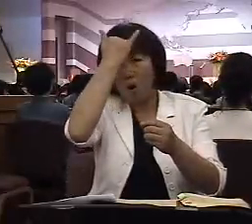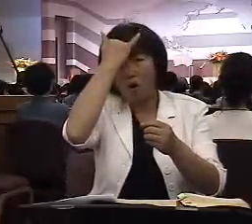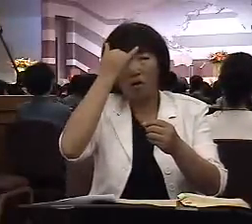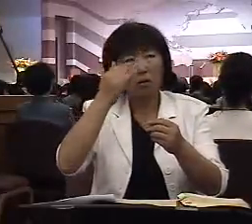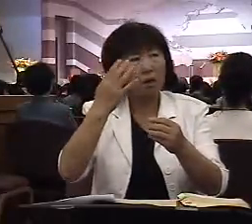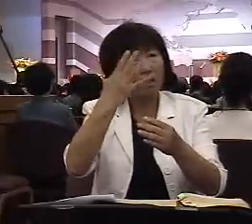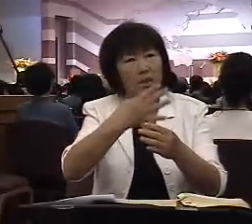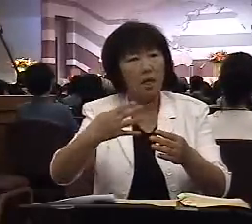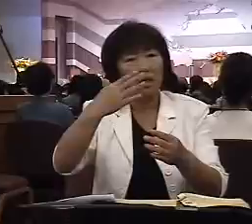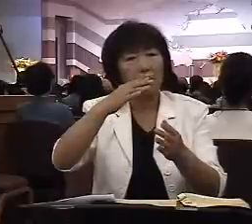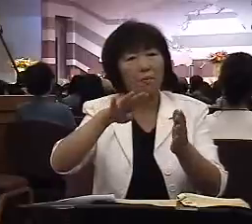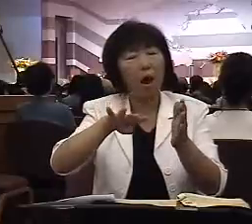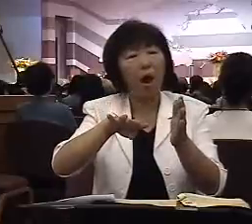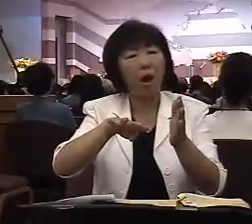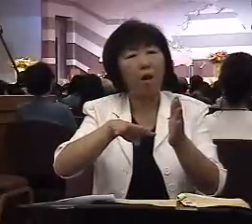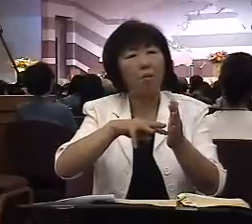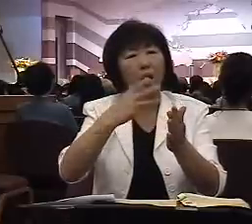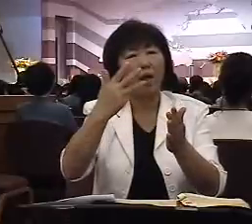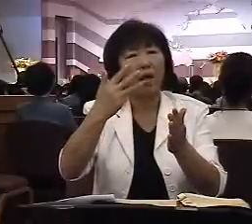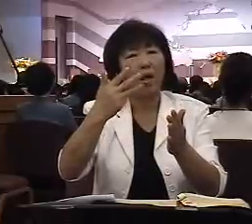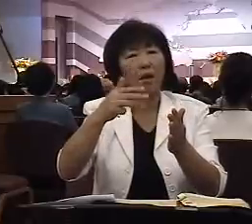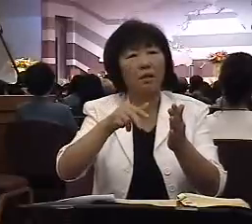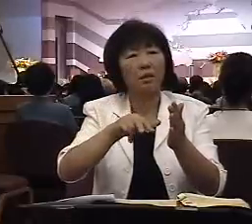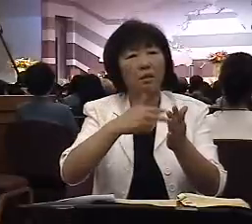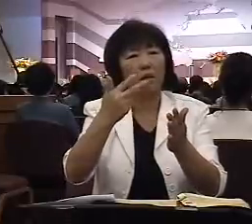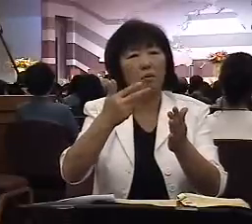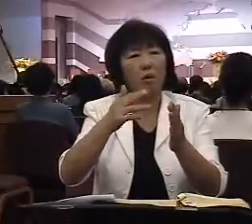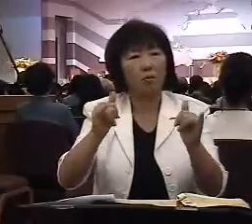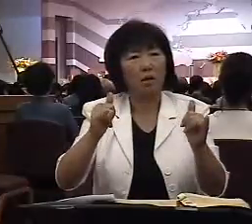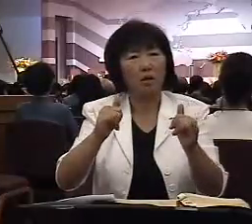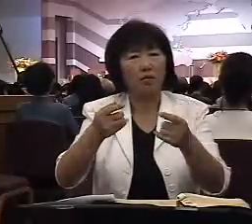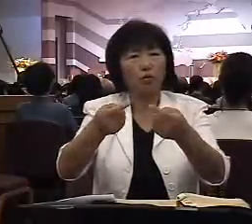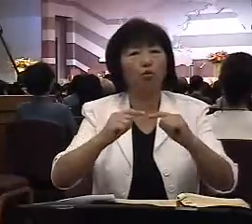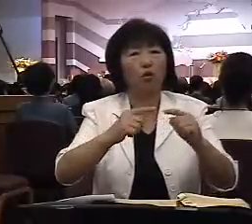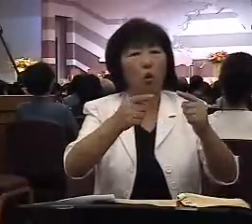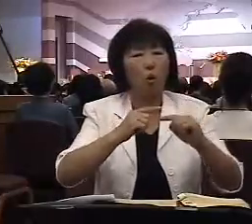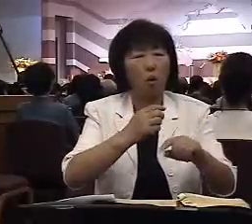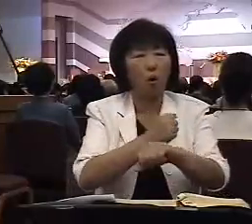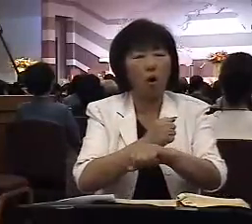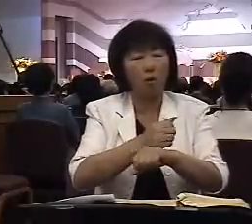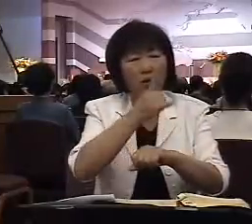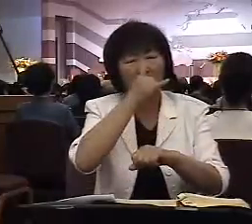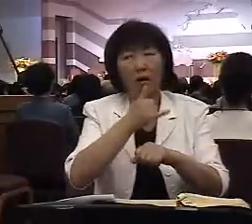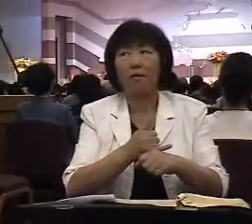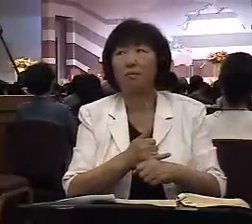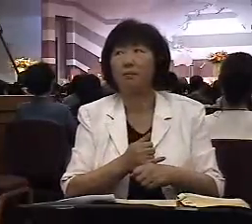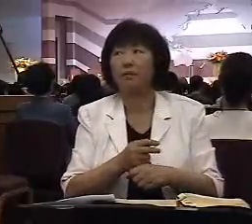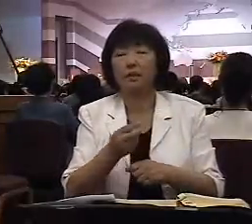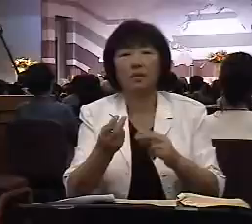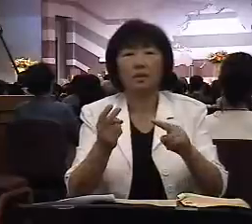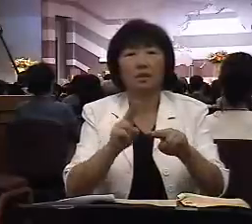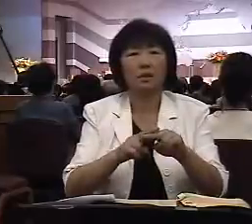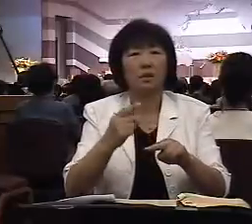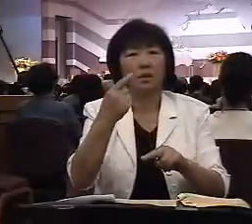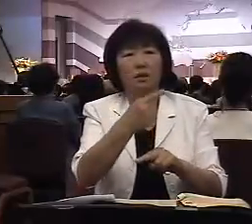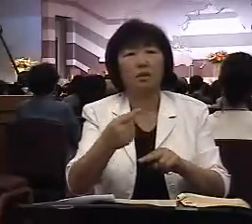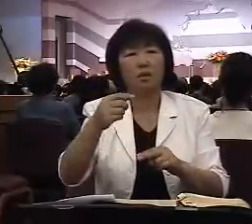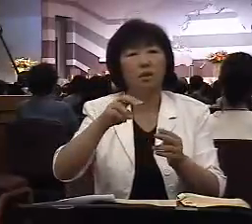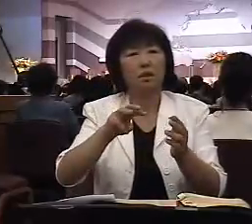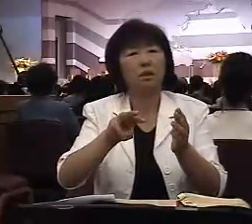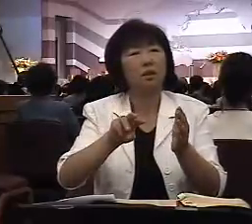평균 4,800명, 4,700명 출석을 하고 있습니다. 지금 이 자리에도